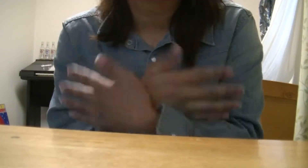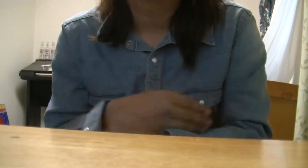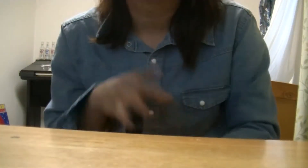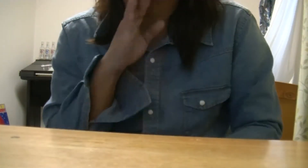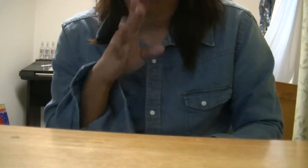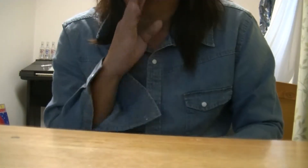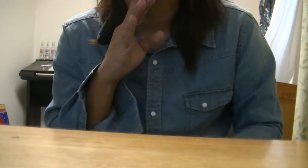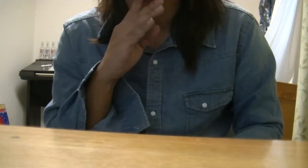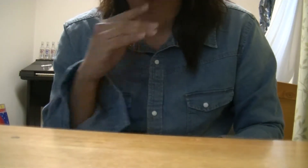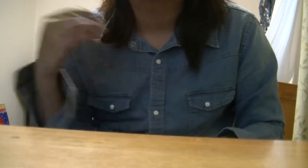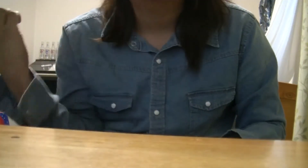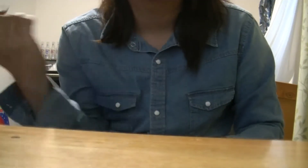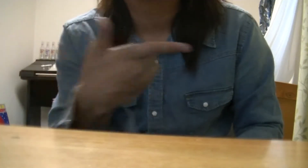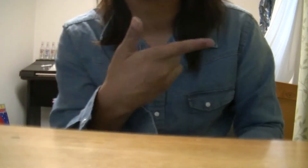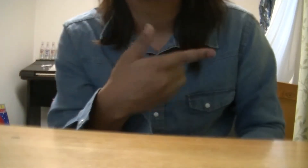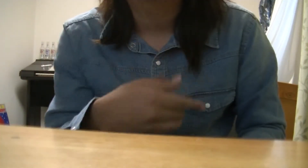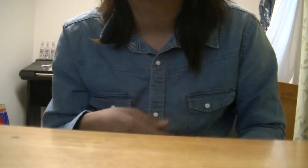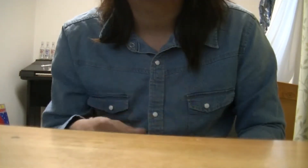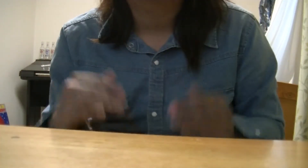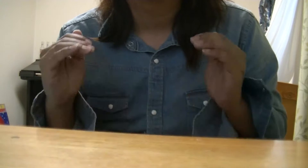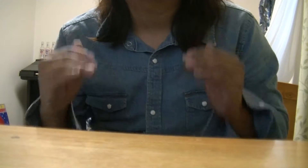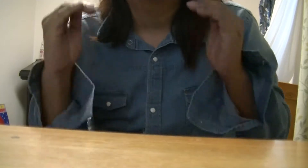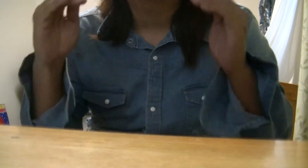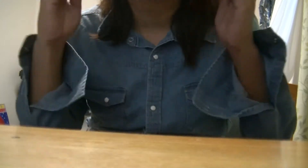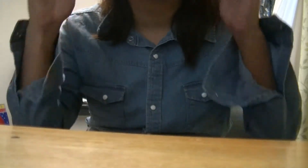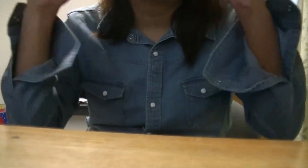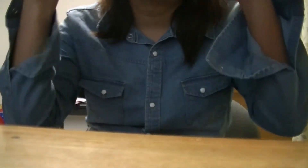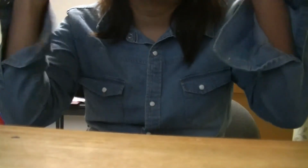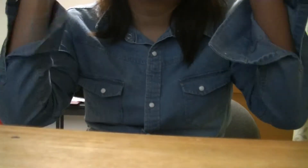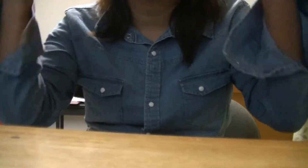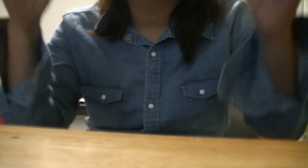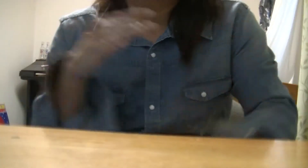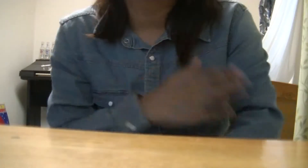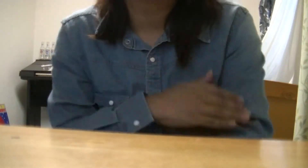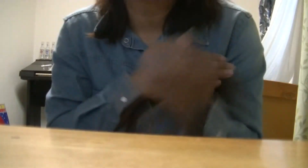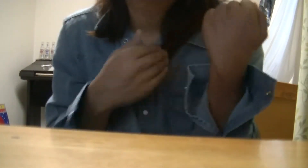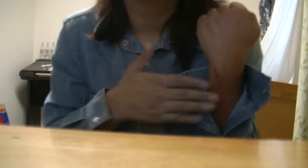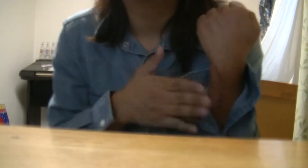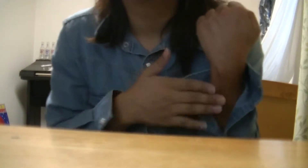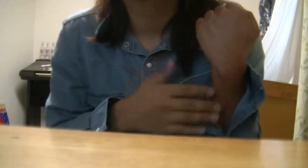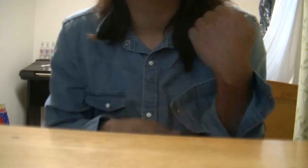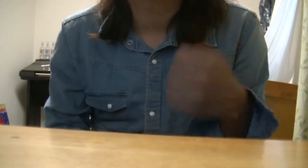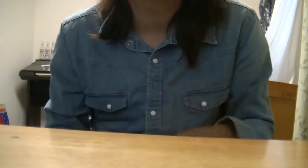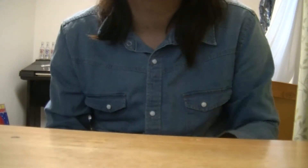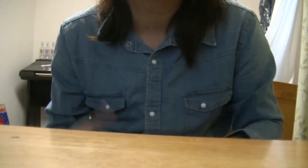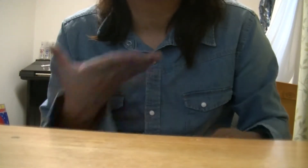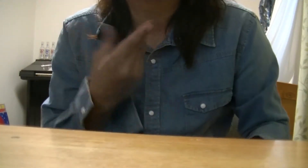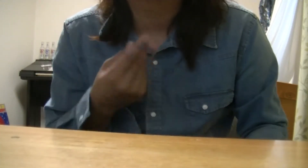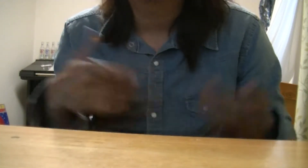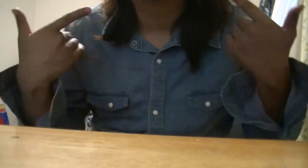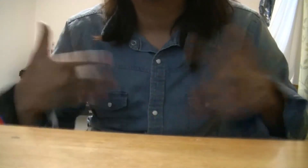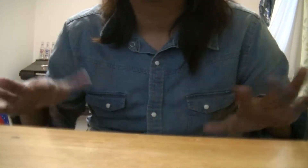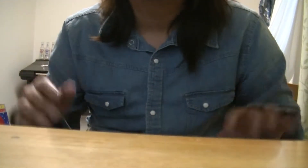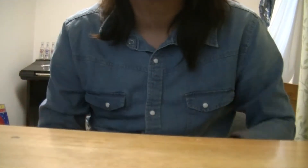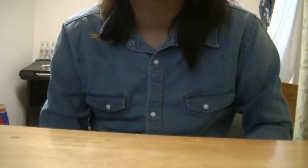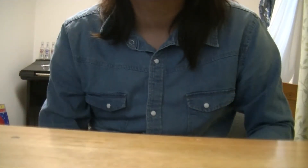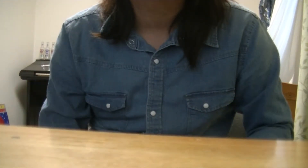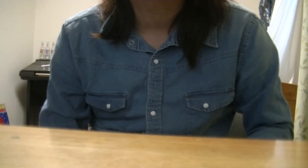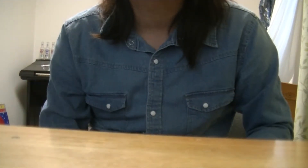その瞬間からだんだん頑張って頑張って能力が上がっていつか幸せになるのではありません。その瞬